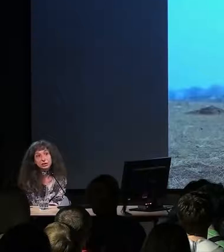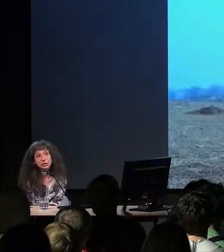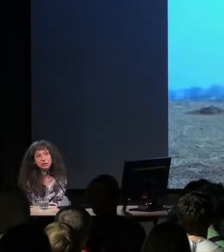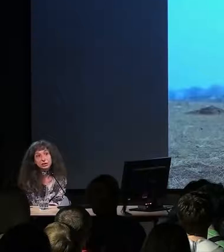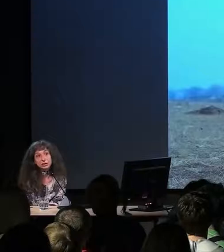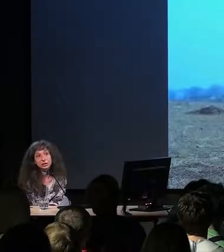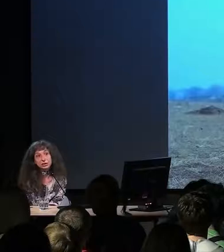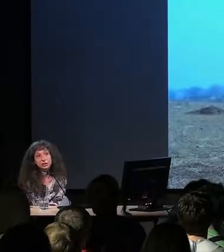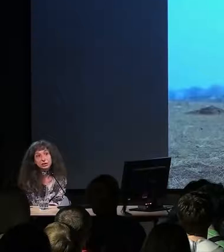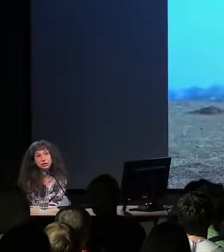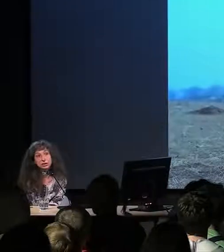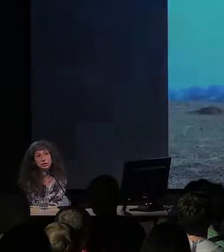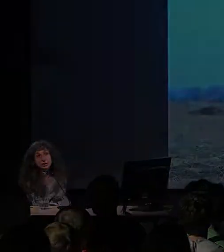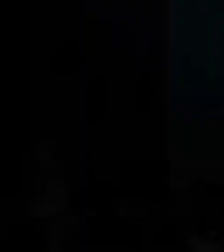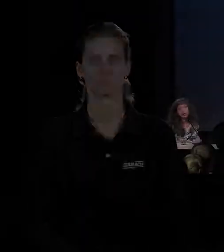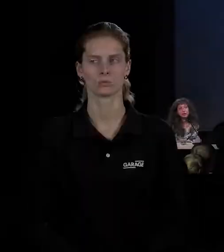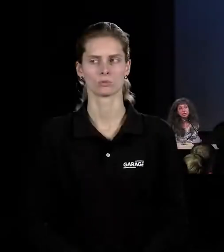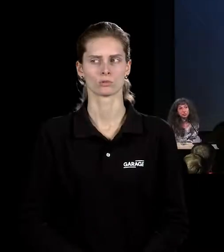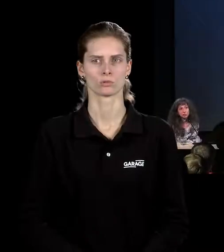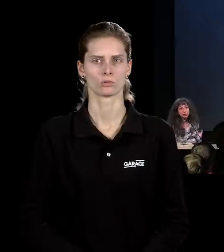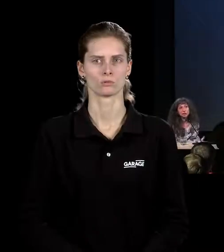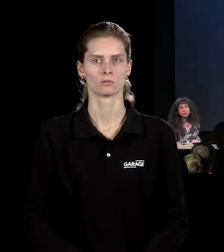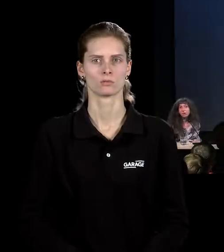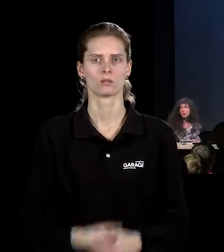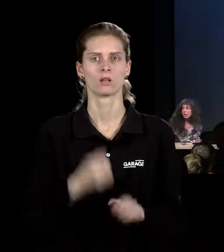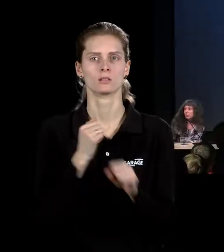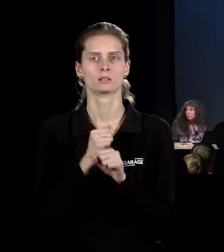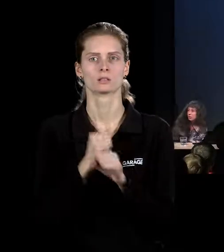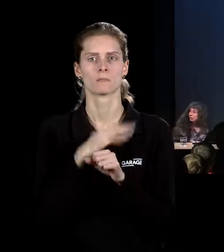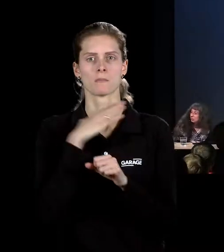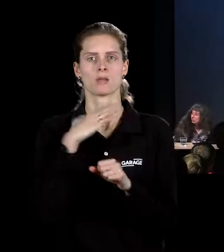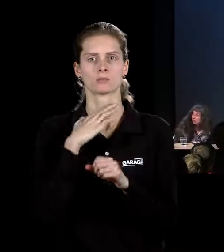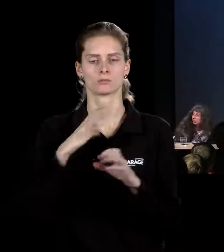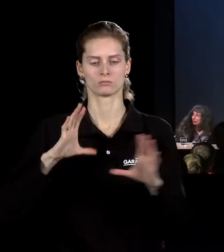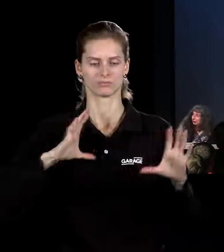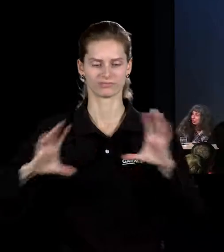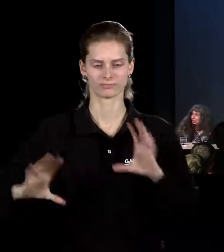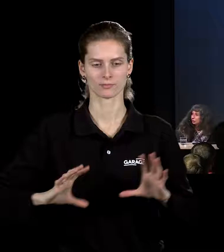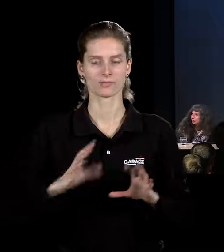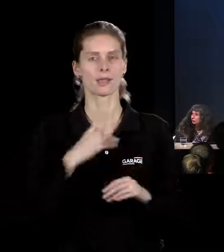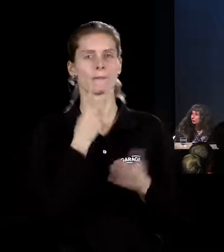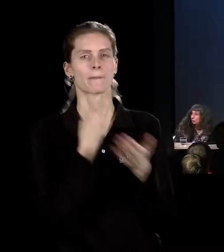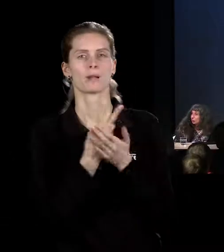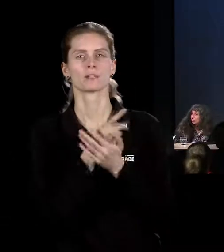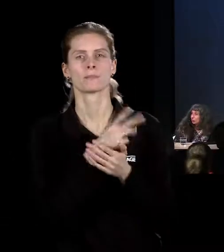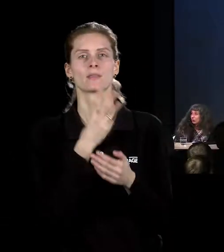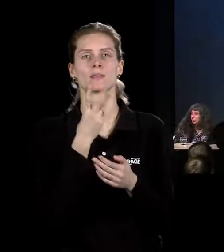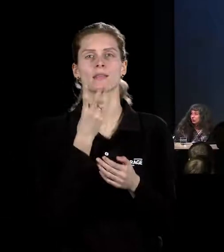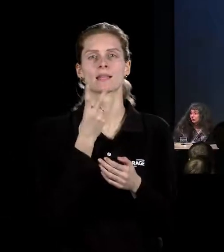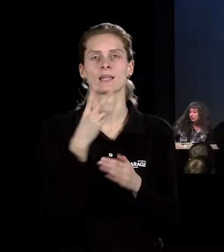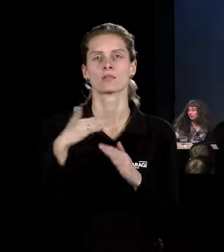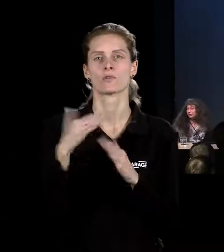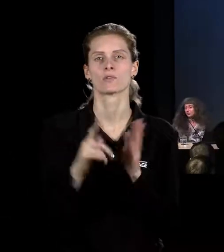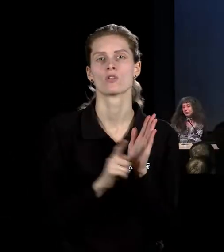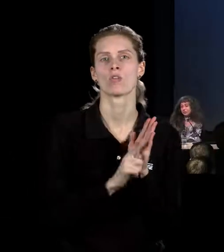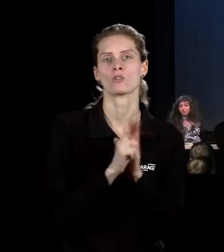на мускулистого бодибилдера. Из стейков. Покажите, пожалуйста, третье видео где-то со второй минуты.